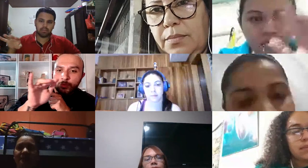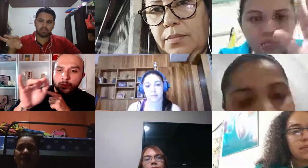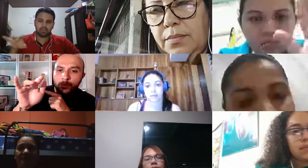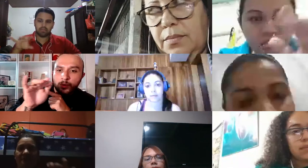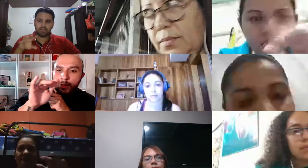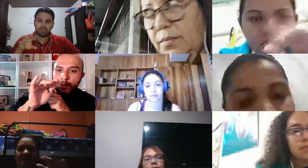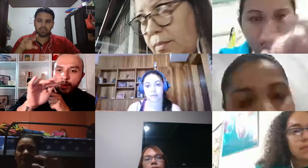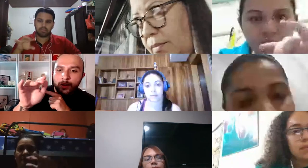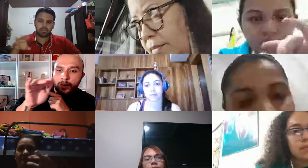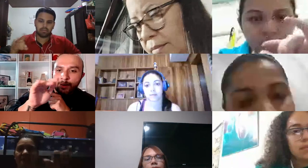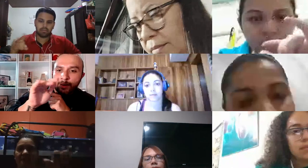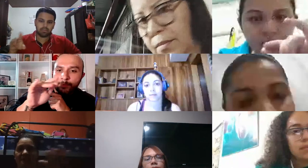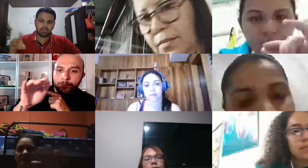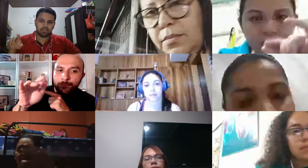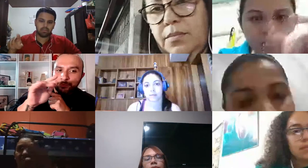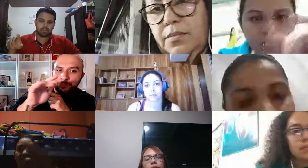Ajá.